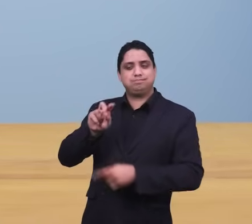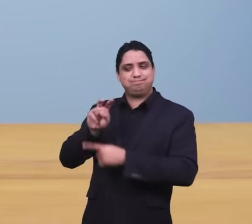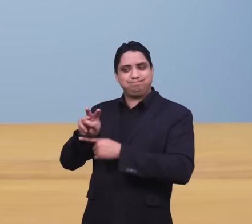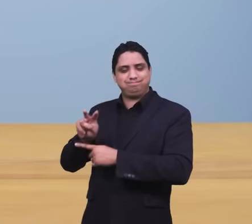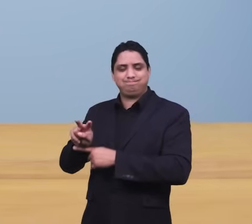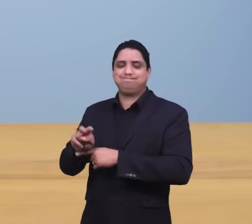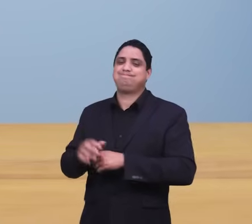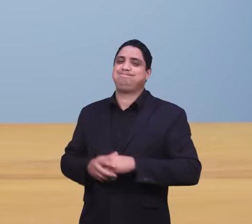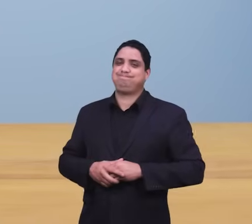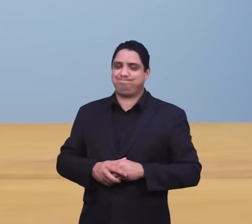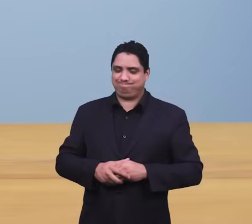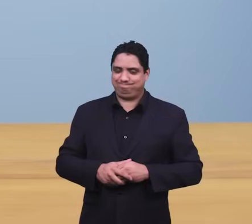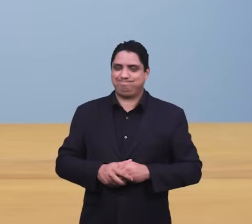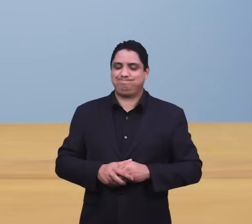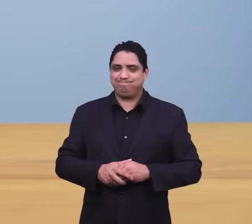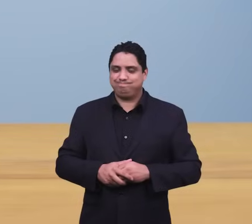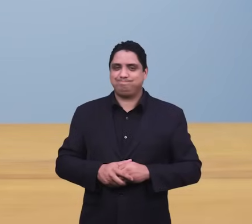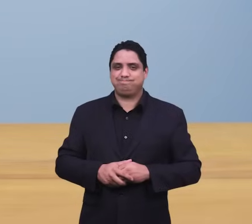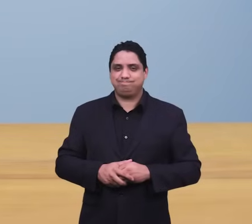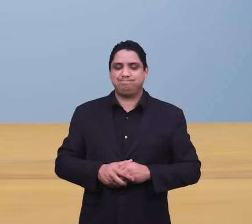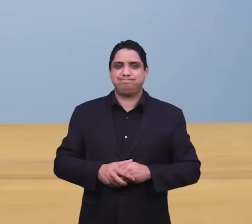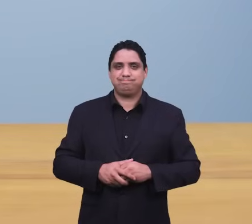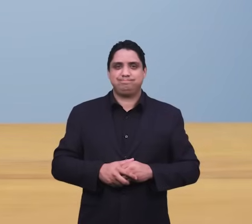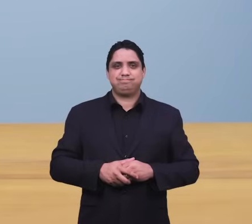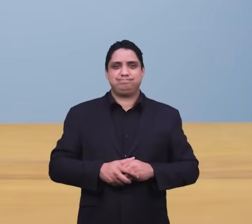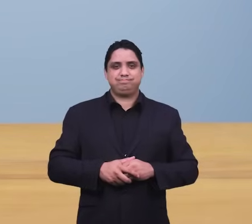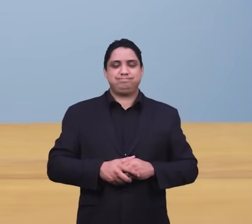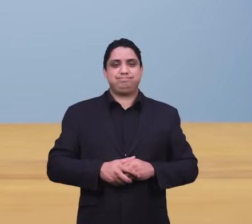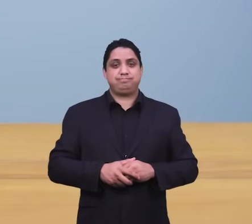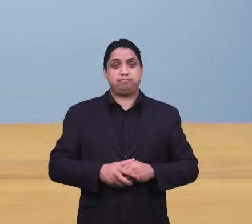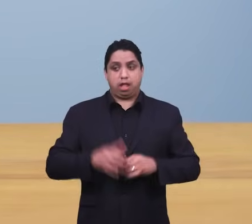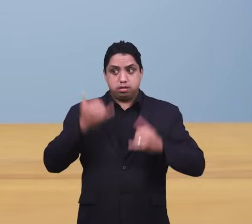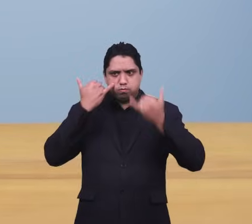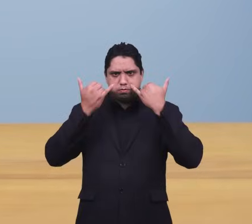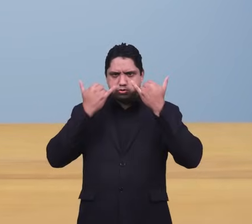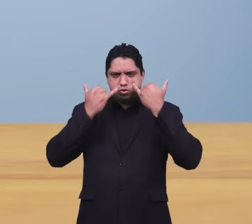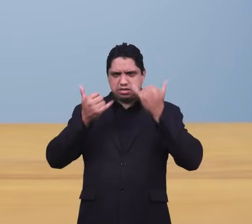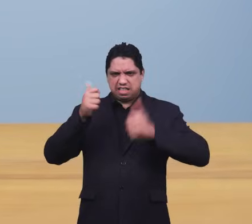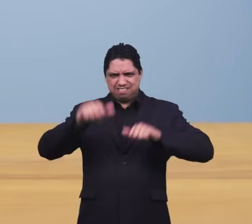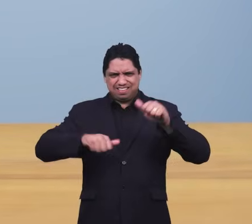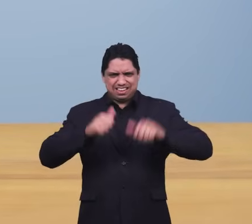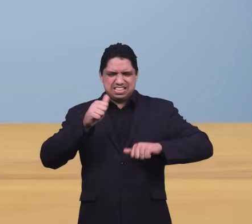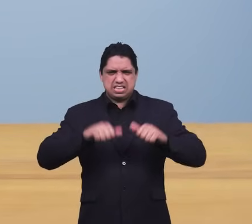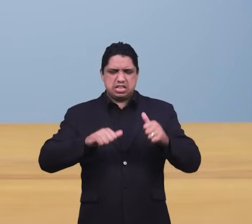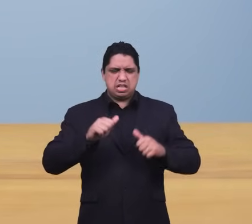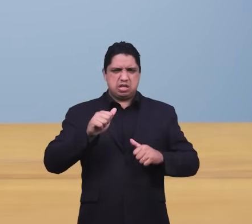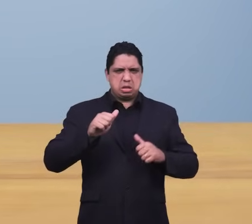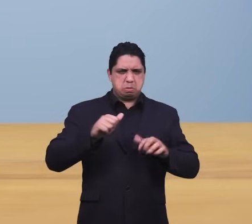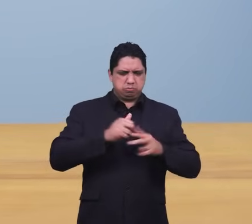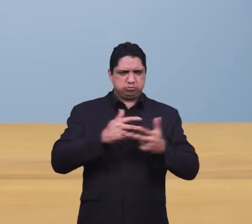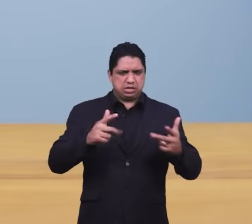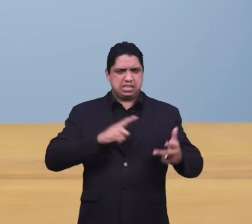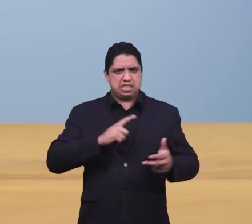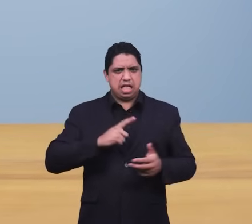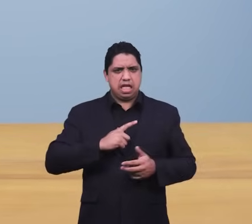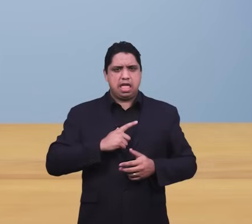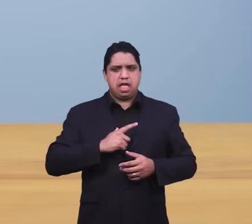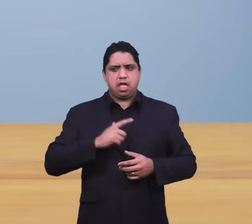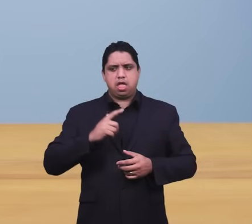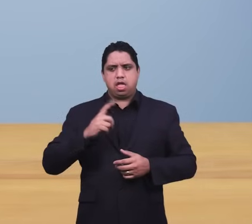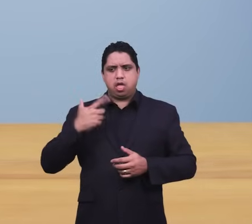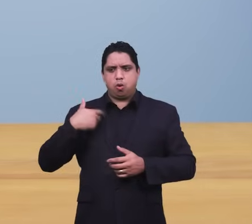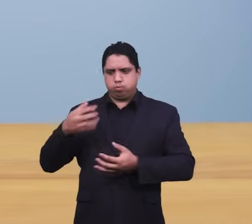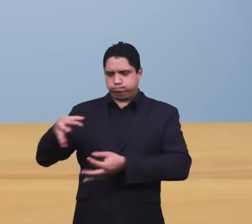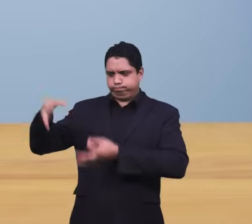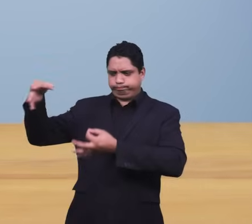Agora, informações que as avaliações diagnósticas trazem podem ajudar na escola? Claro